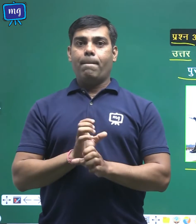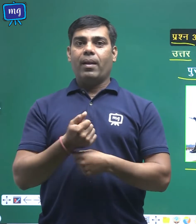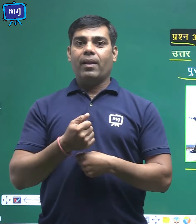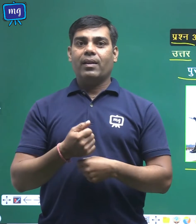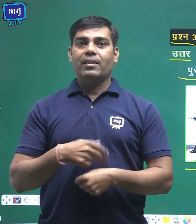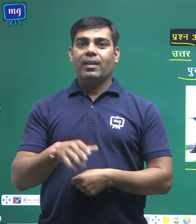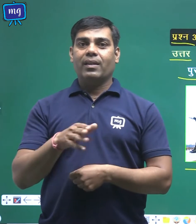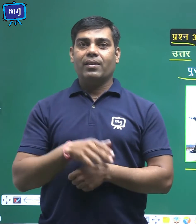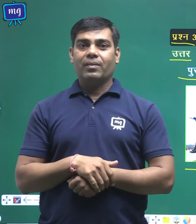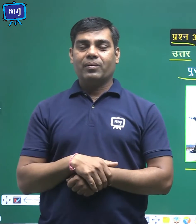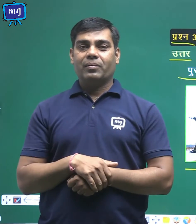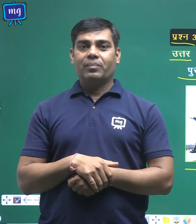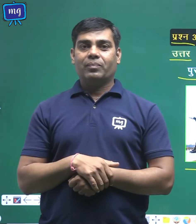चाहिए